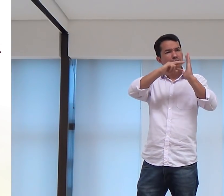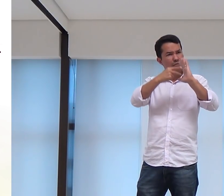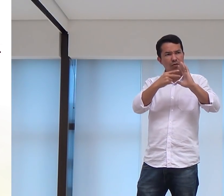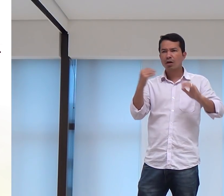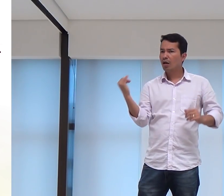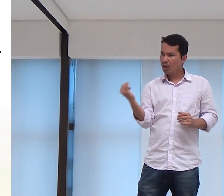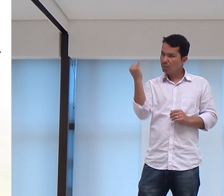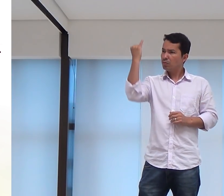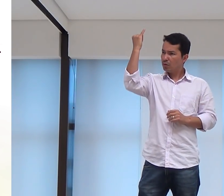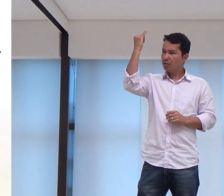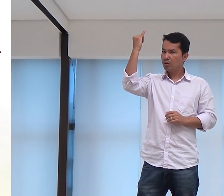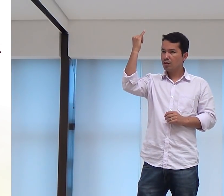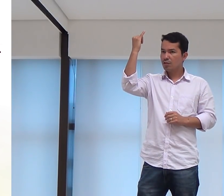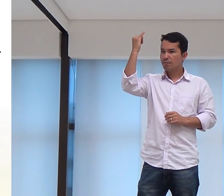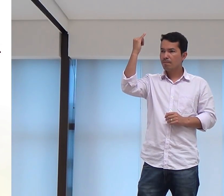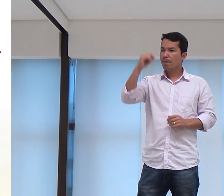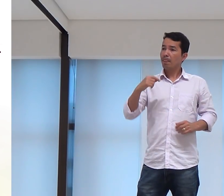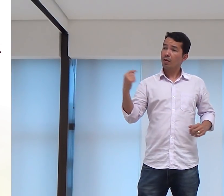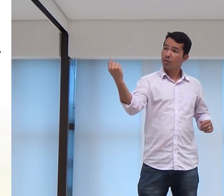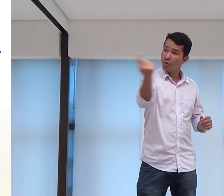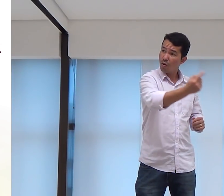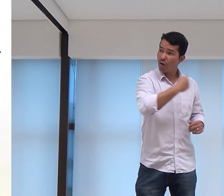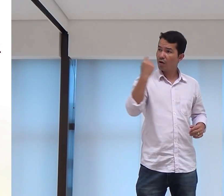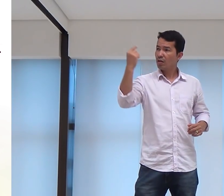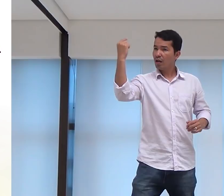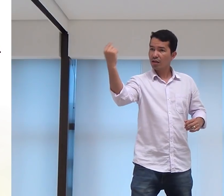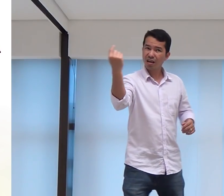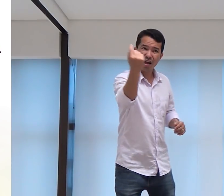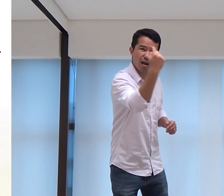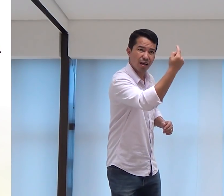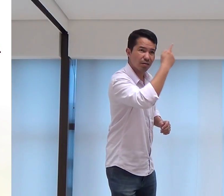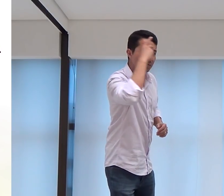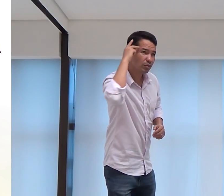Apocalipse traz significados muito importantes. Tem esse cara muito grande.